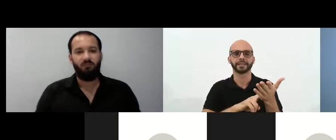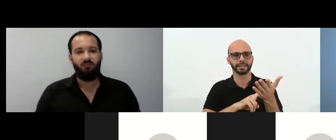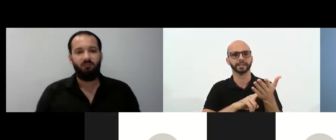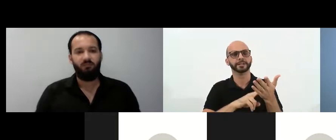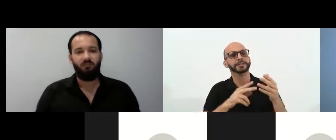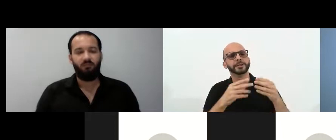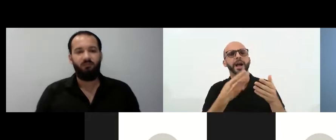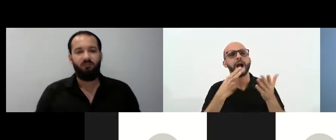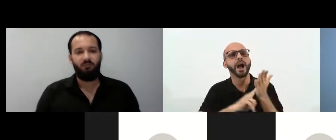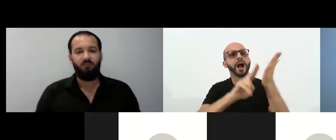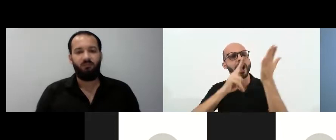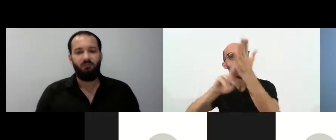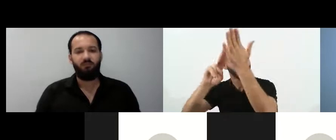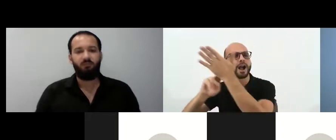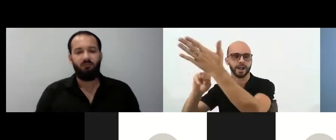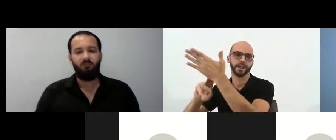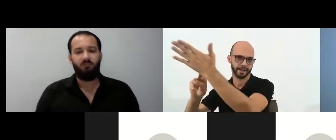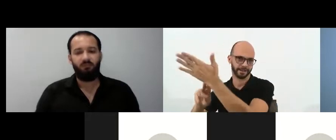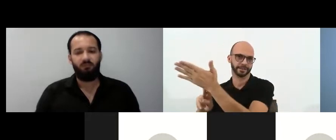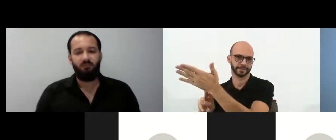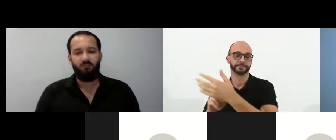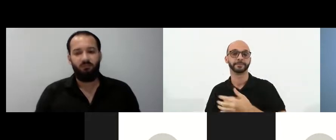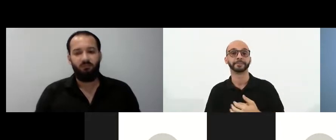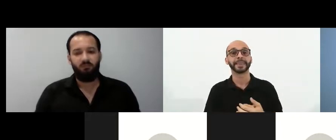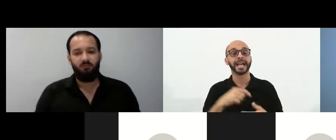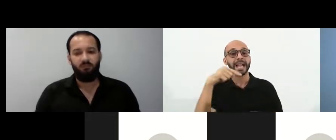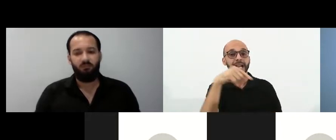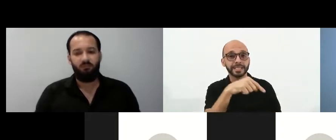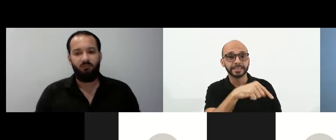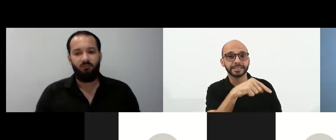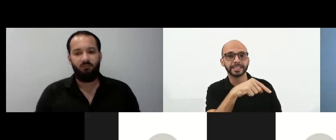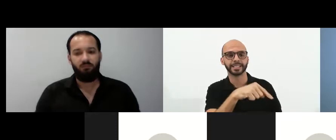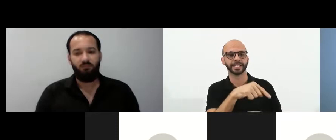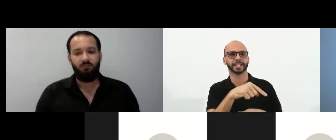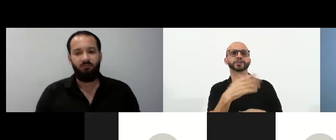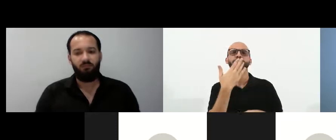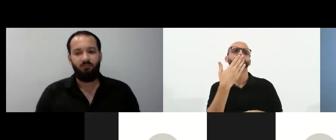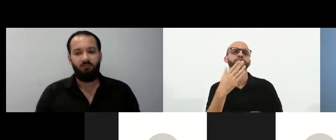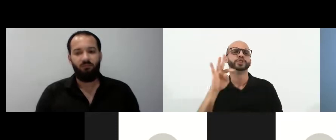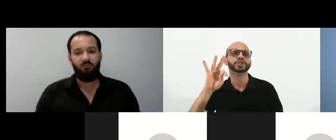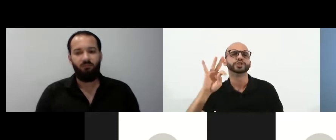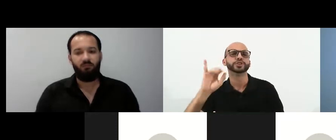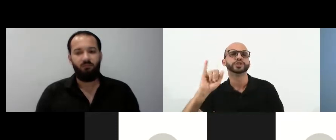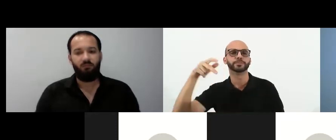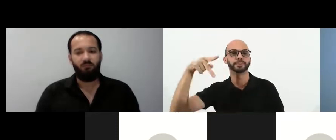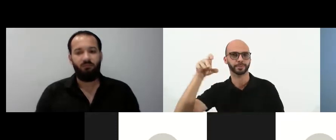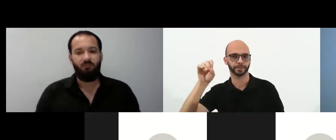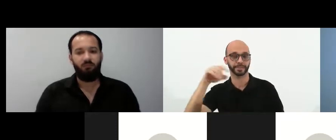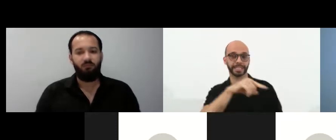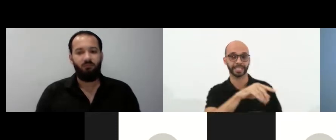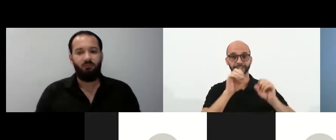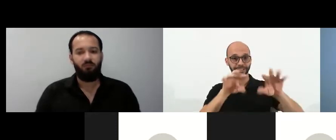uma forma de a manivela os papéis, e assim eram enviados. E com isso,